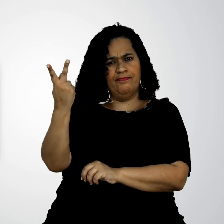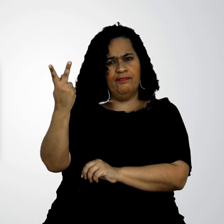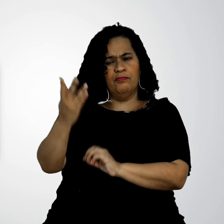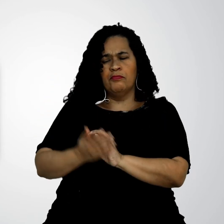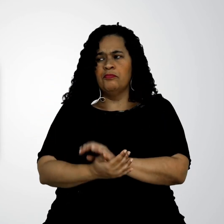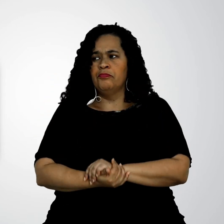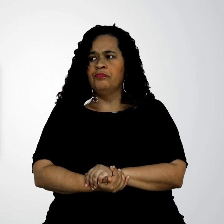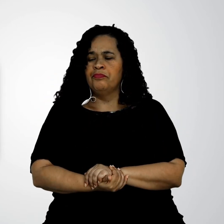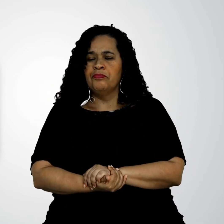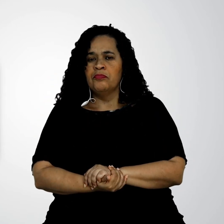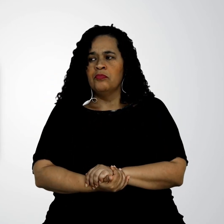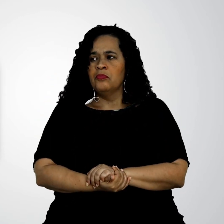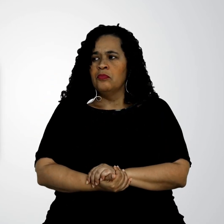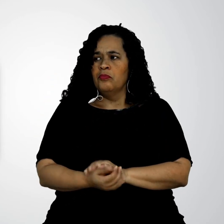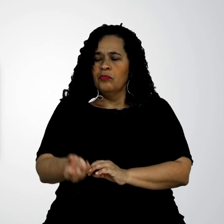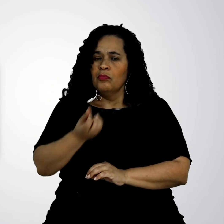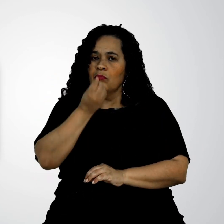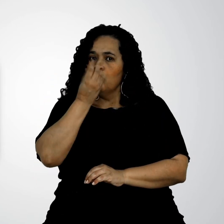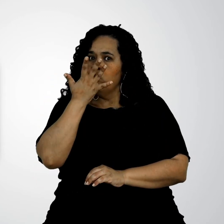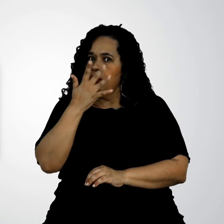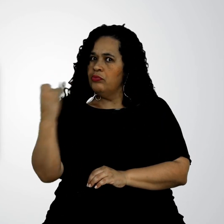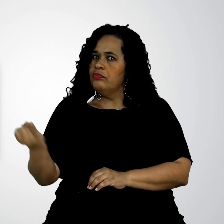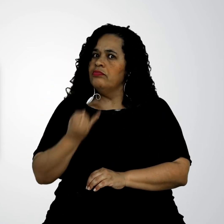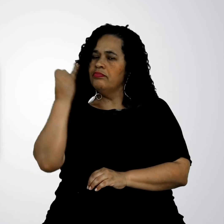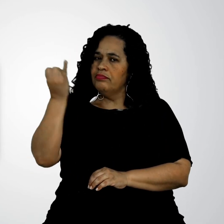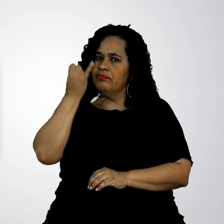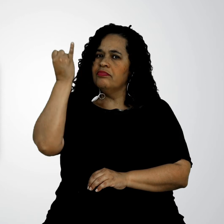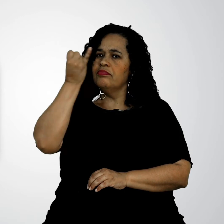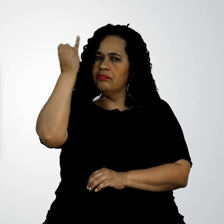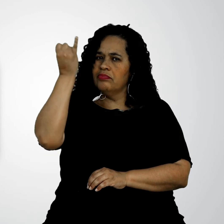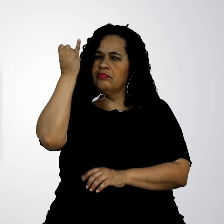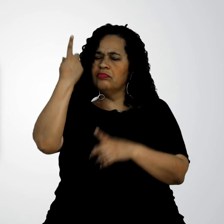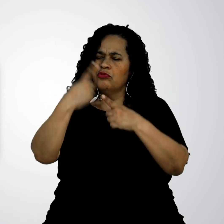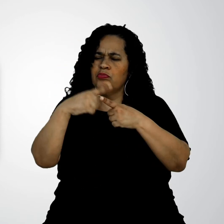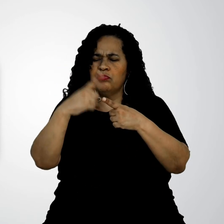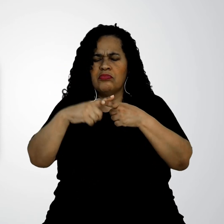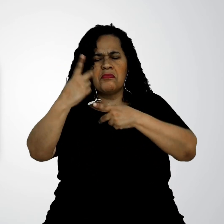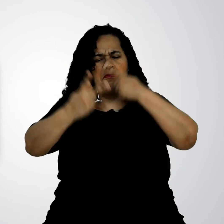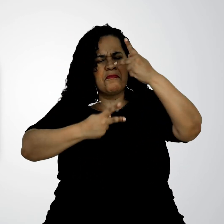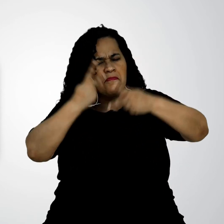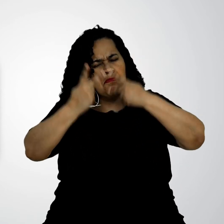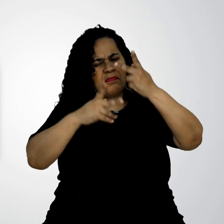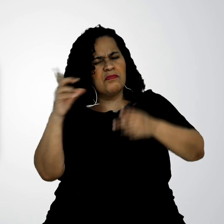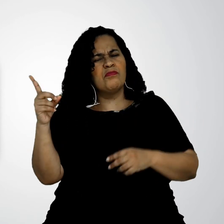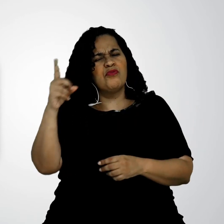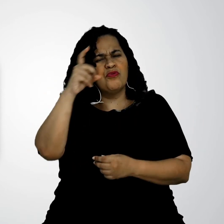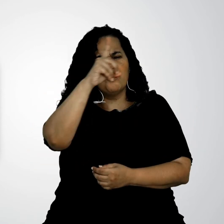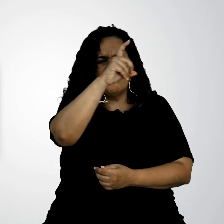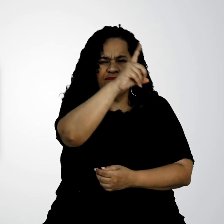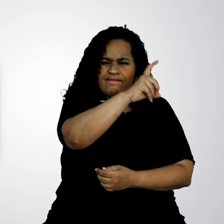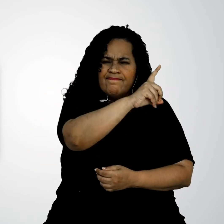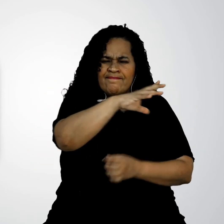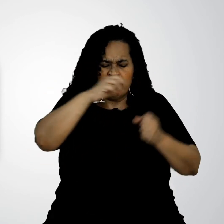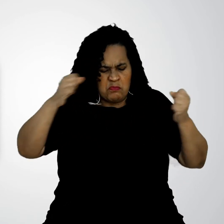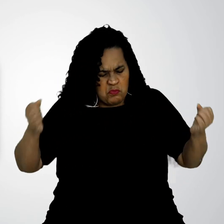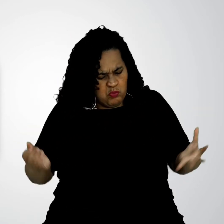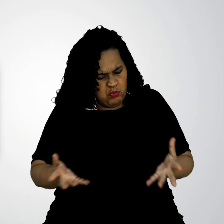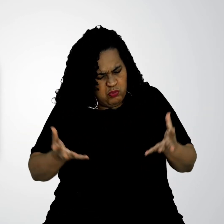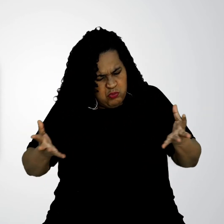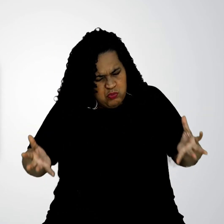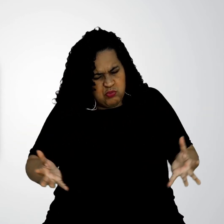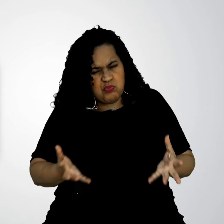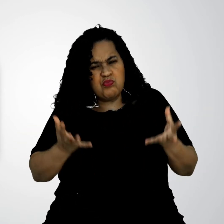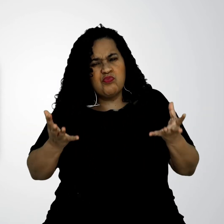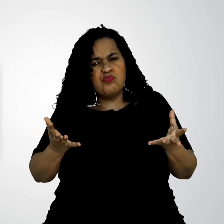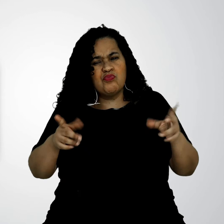uma questão bastante importante, porque por mais que a gente diga que é difícil, que existam influências, e cabe até a nossa